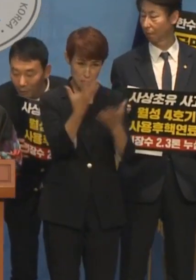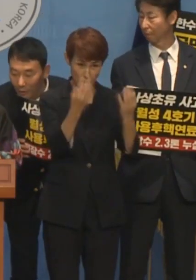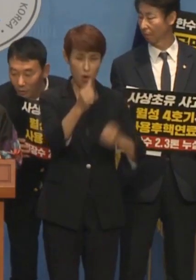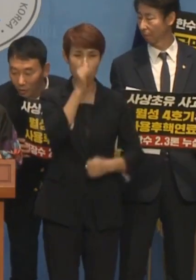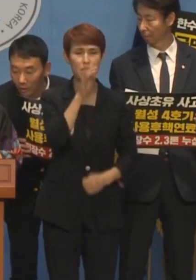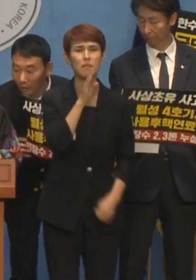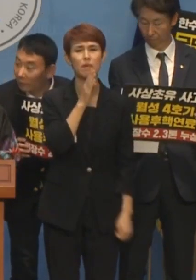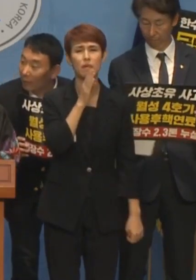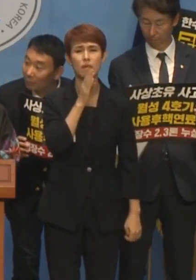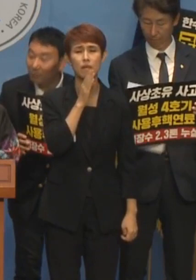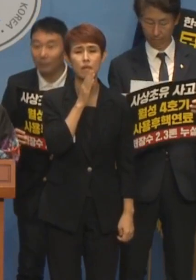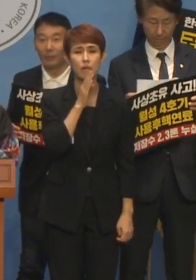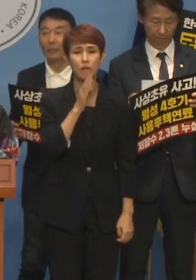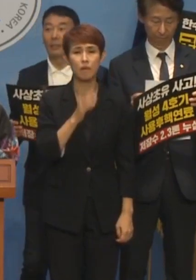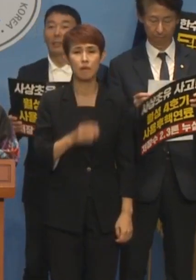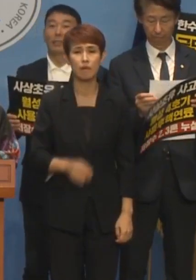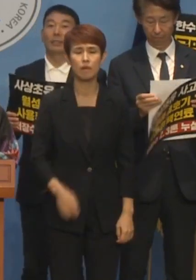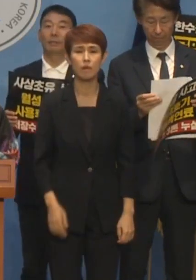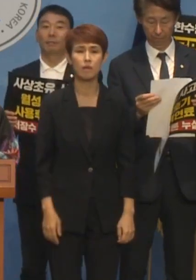만약에